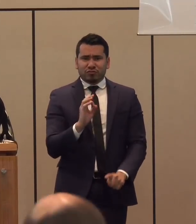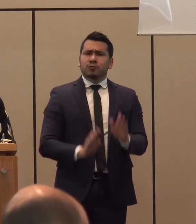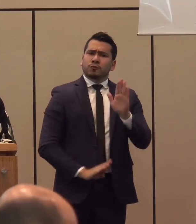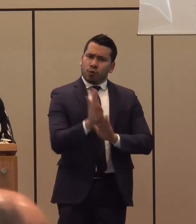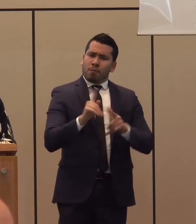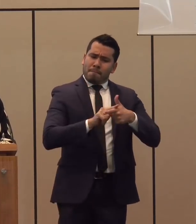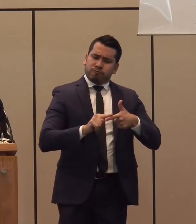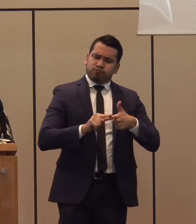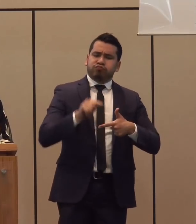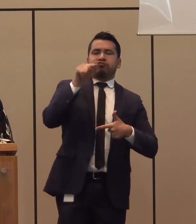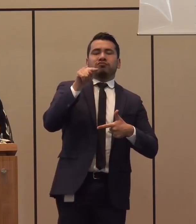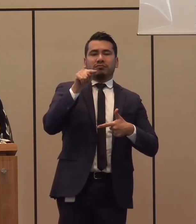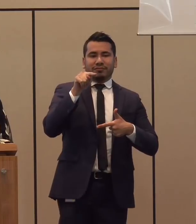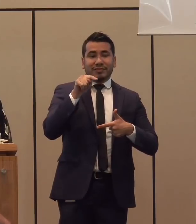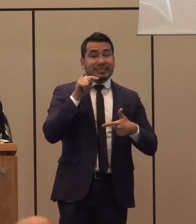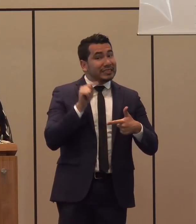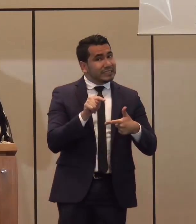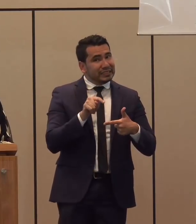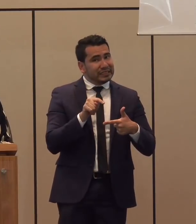con base en eso